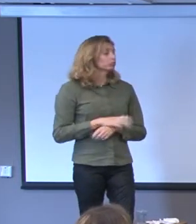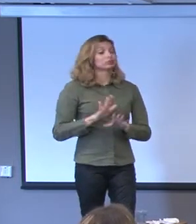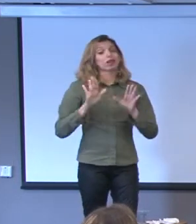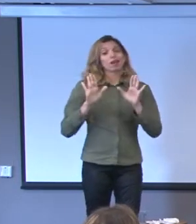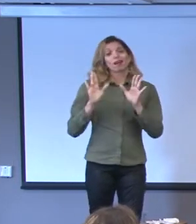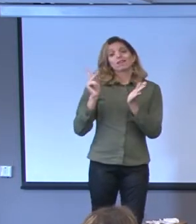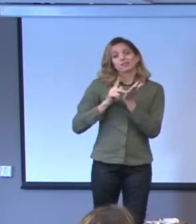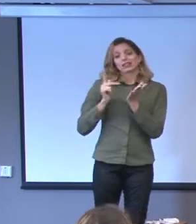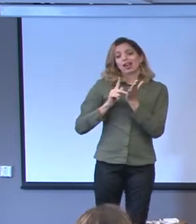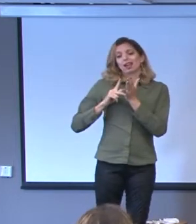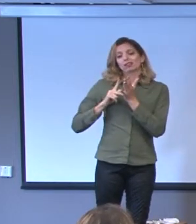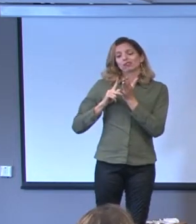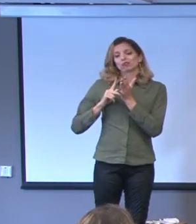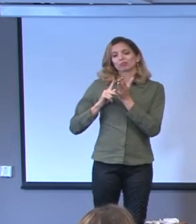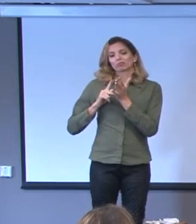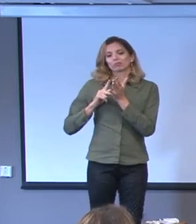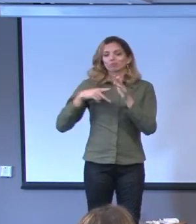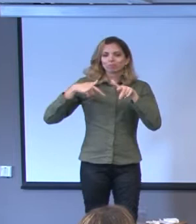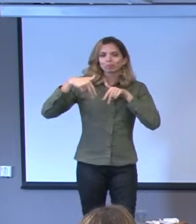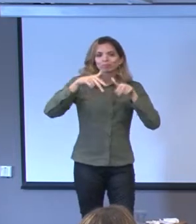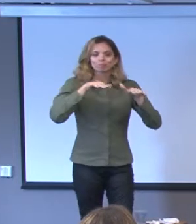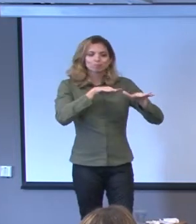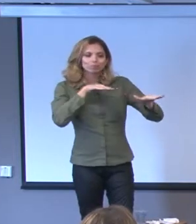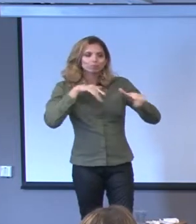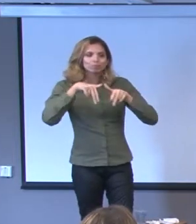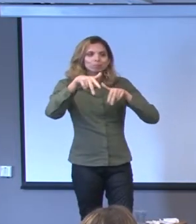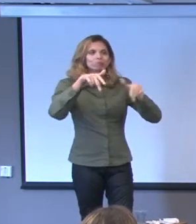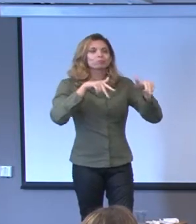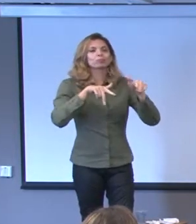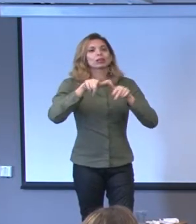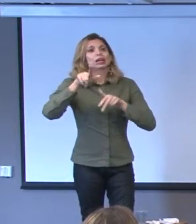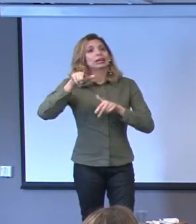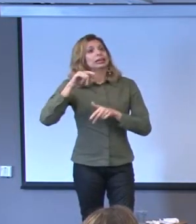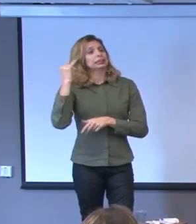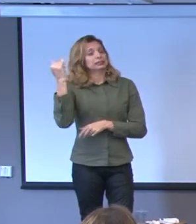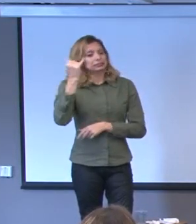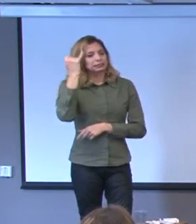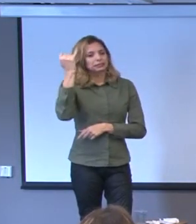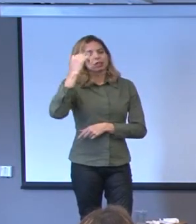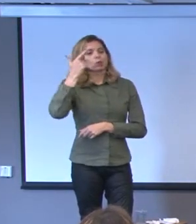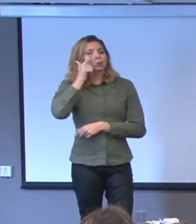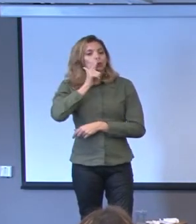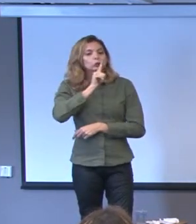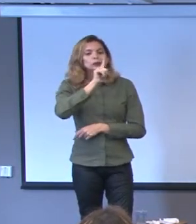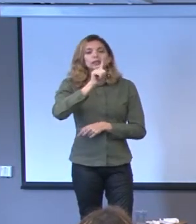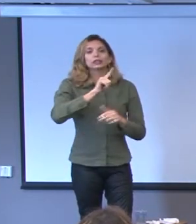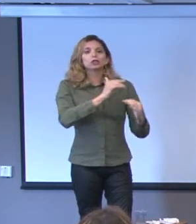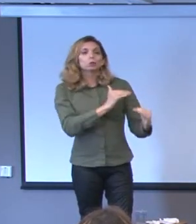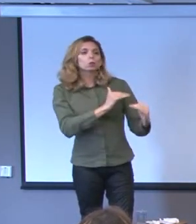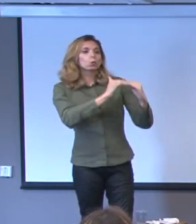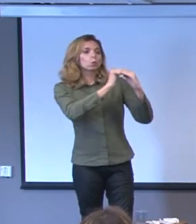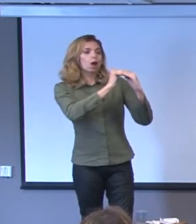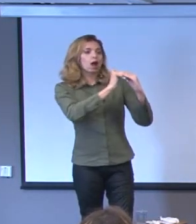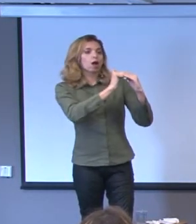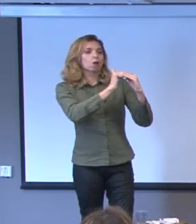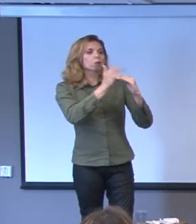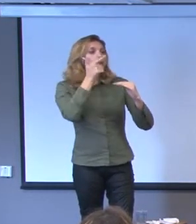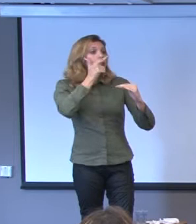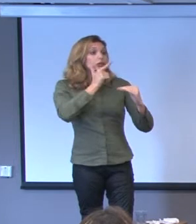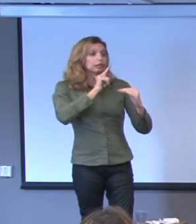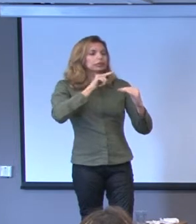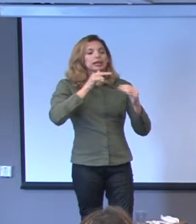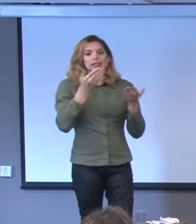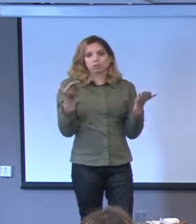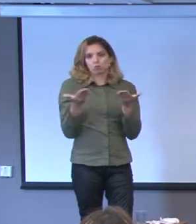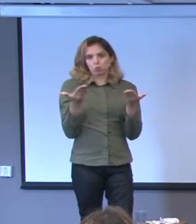Mobilidade, de fato, é uma variável essencial para a gente conseguir garantir igualdade de oportunidades. Estou lembrando que essa semana eu